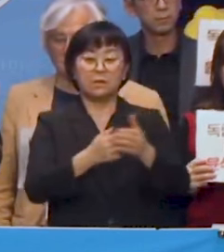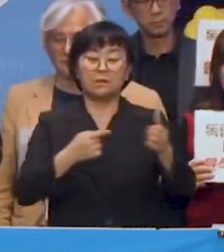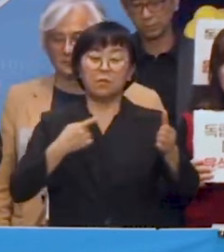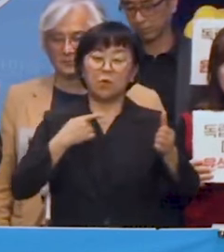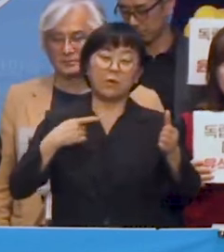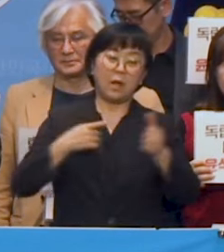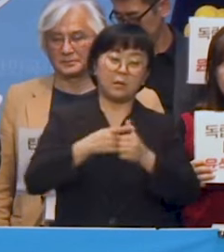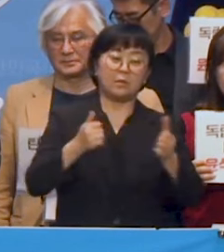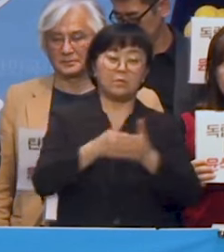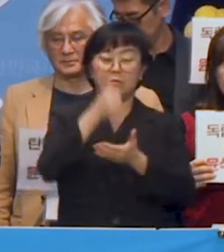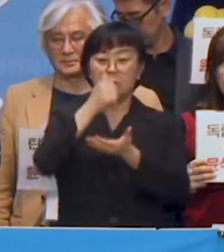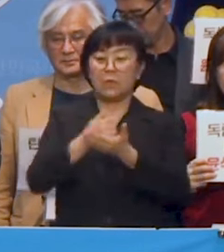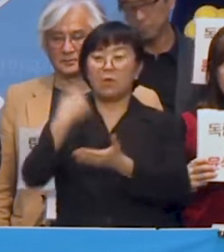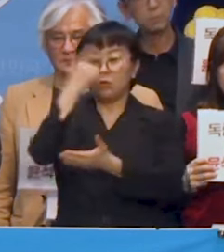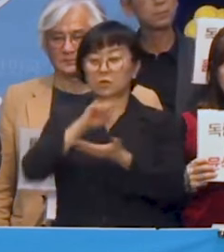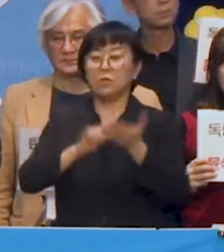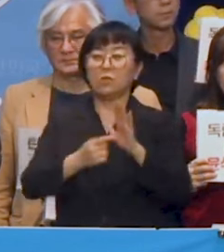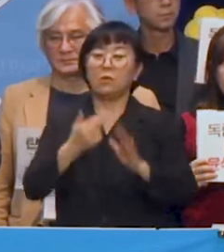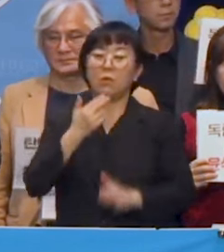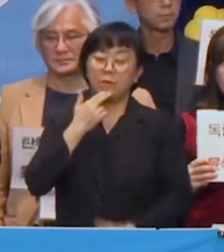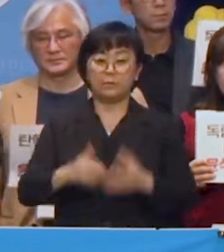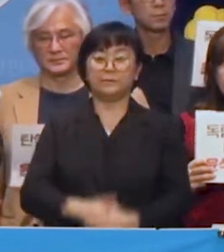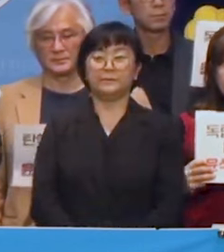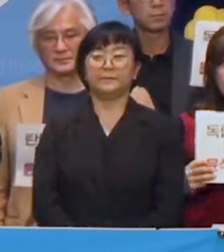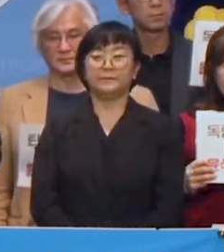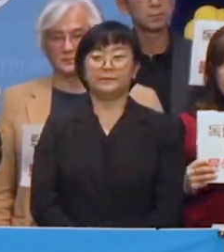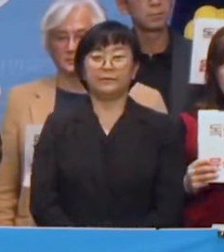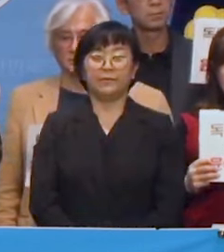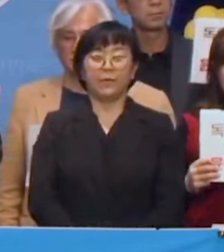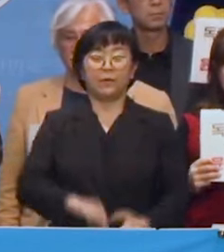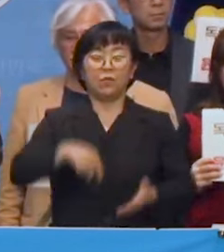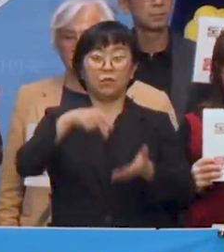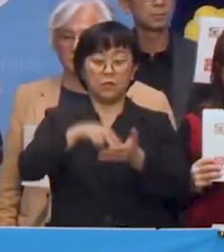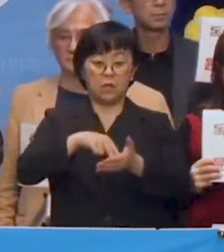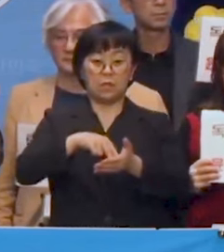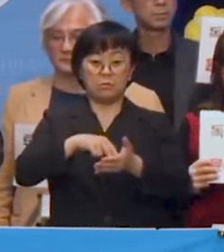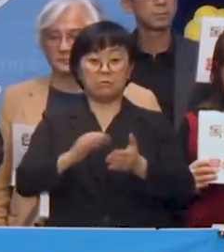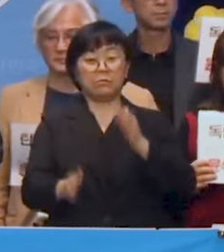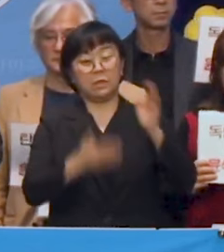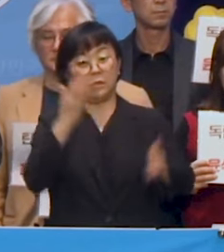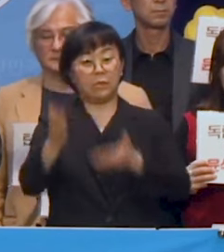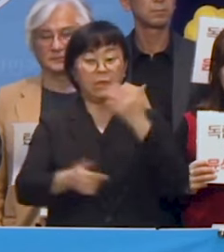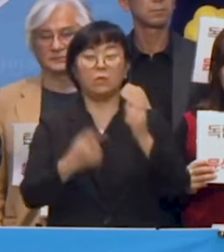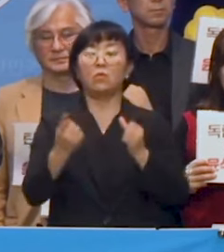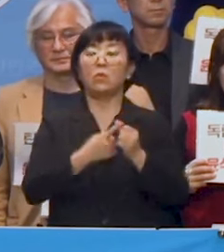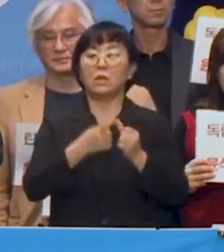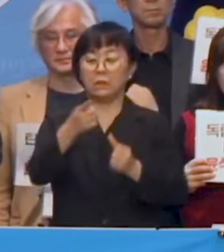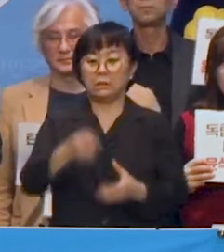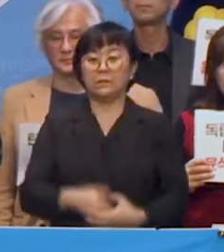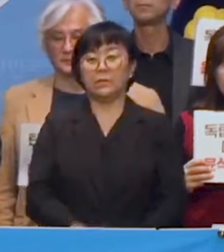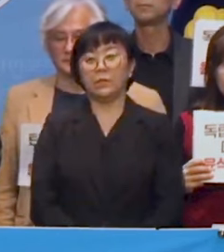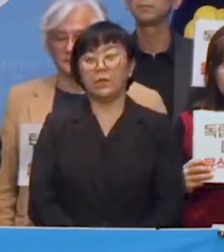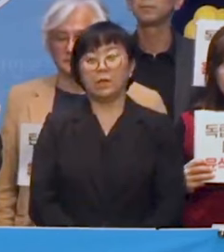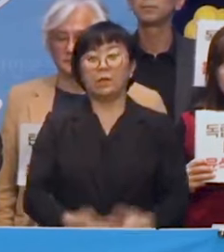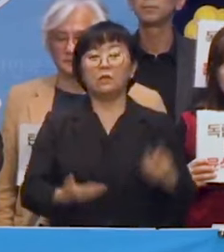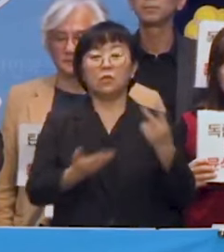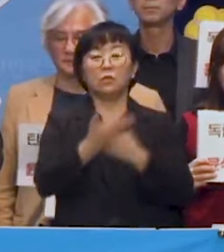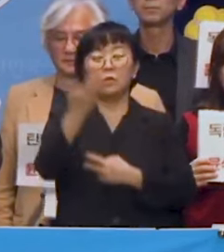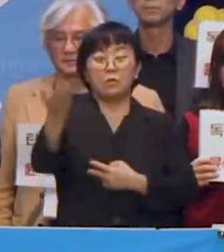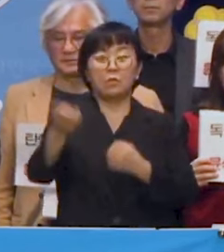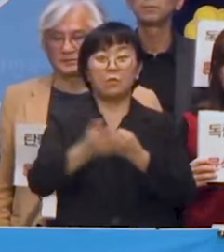찔려도 범인의 얼굴조차 공개하지 못하는 나라, 독립투사의 역사를 파헤쳐 모욕하는 나라, 독도를